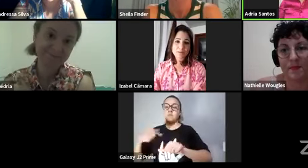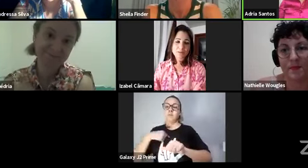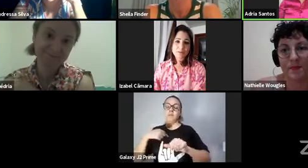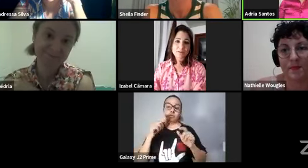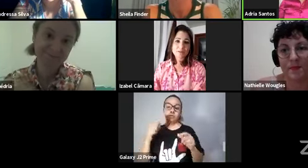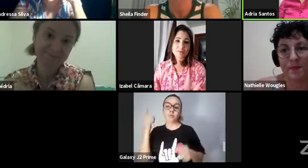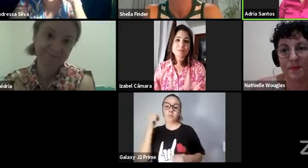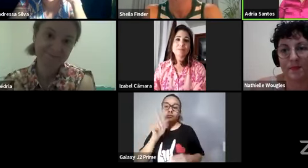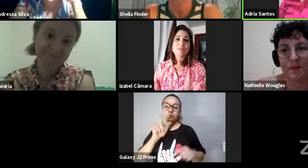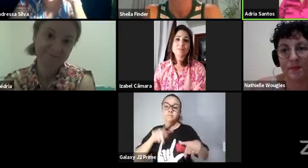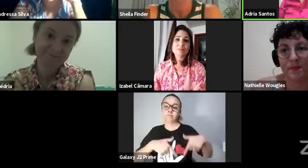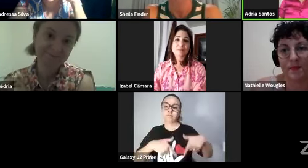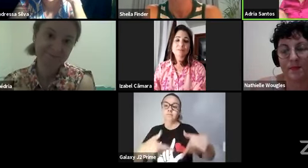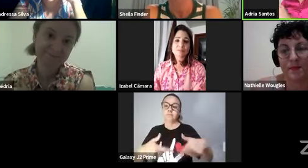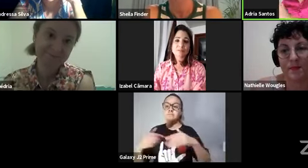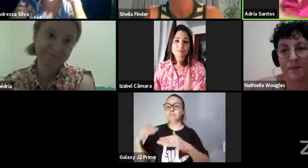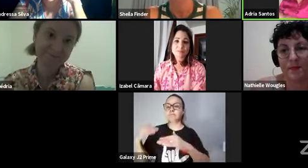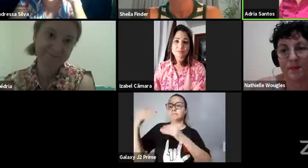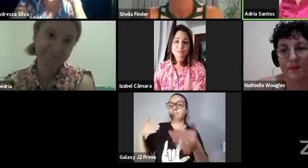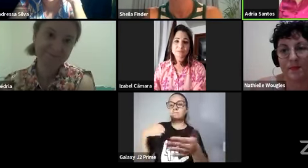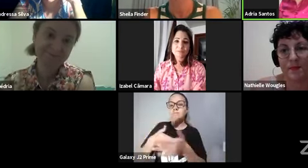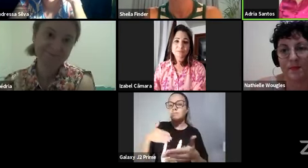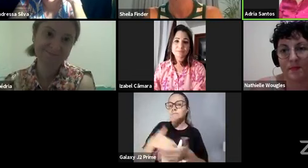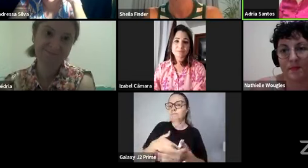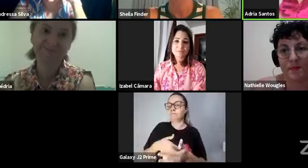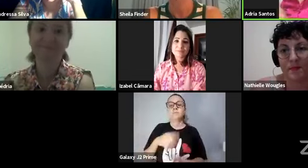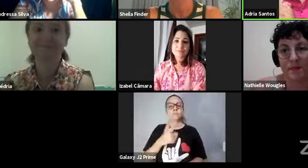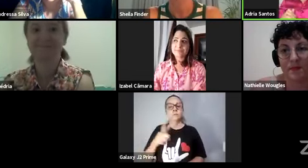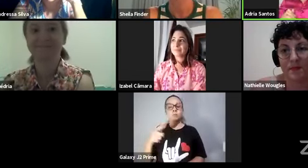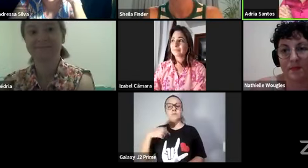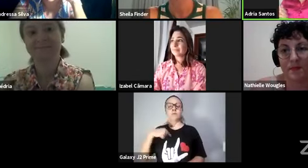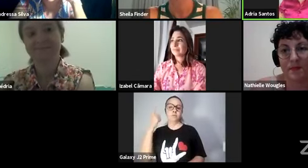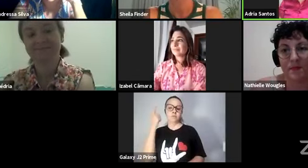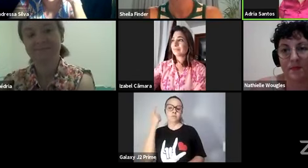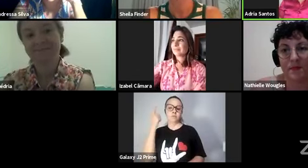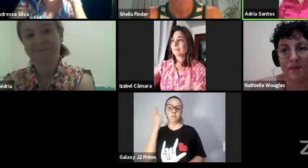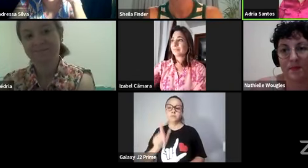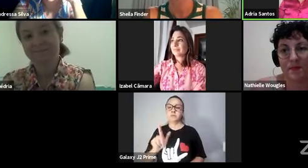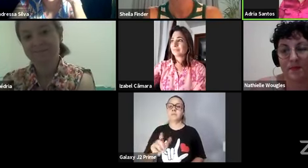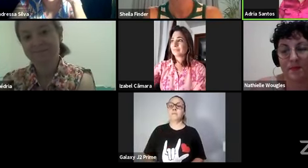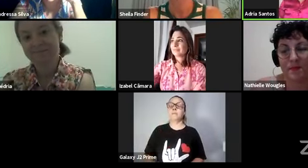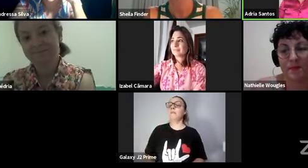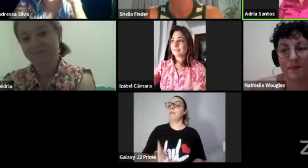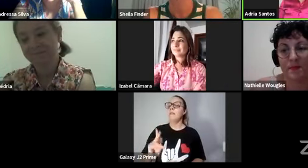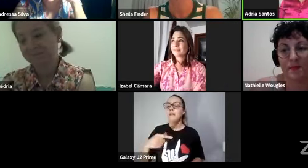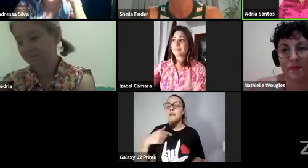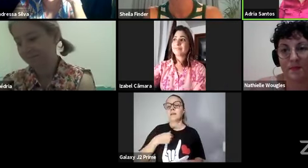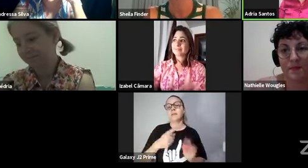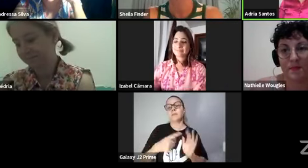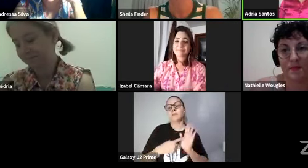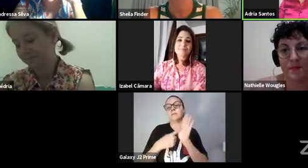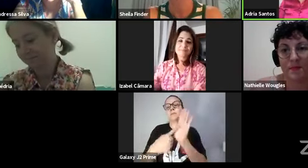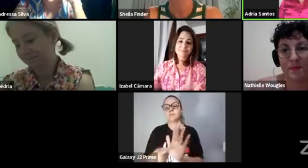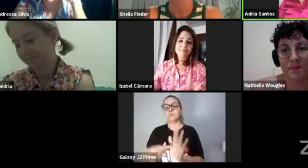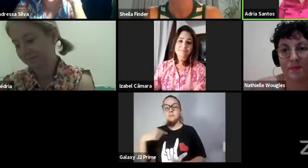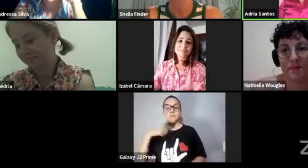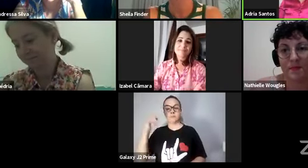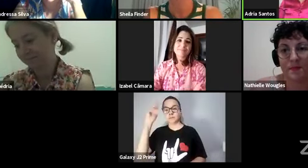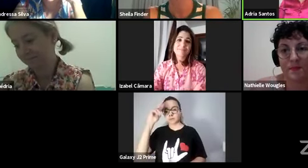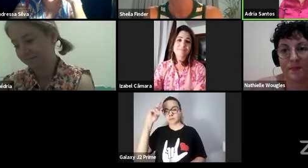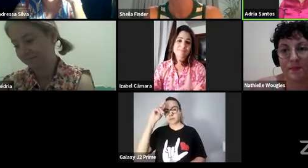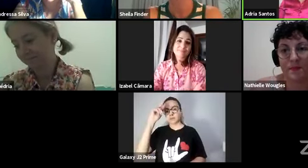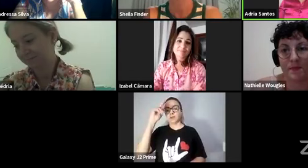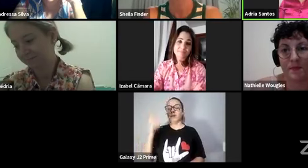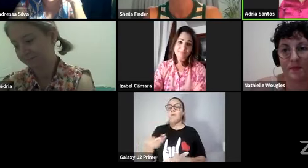alguns obstáculos, e isso com a minha história, né? O que eu quero deixar para muitas, não só para as mulheres